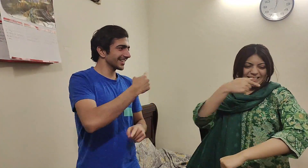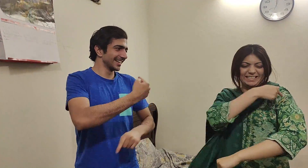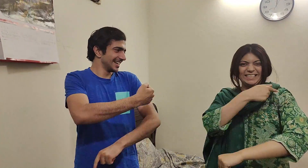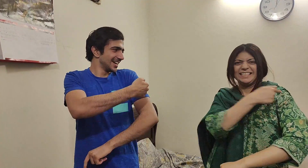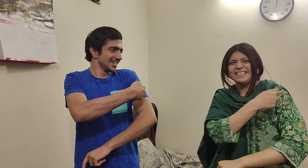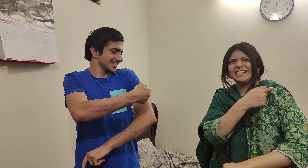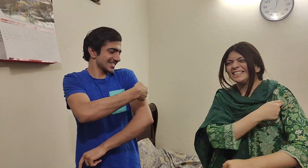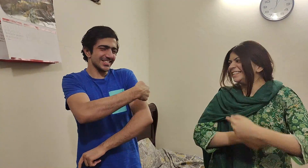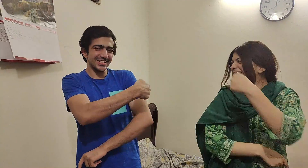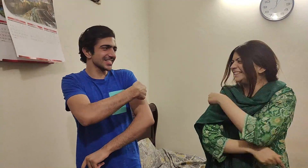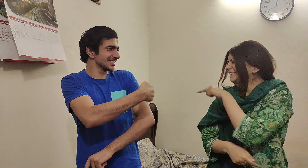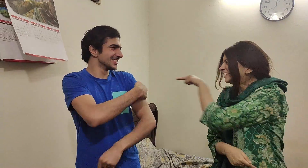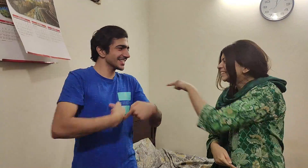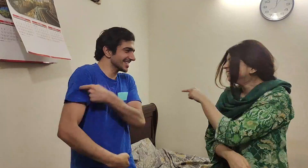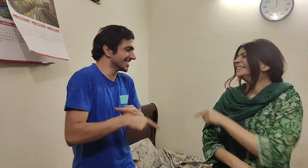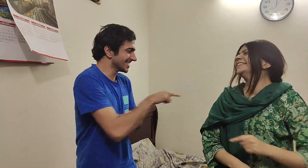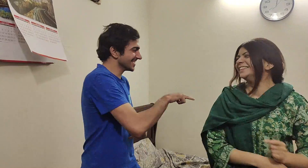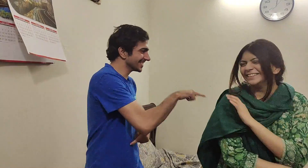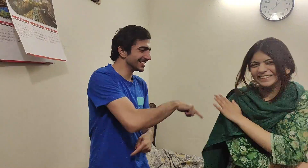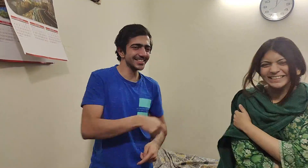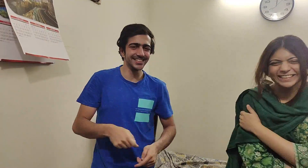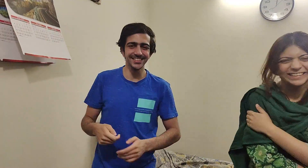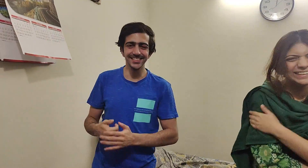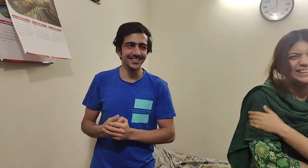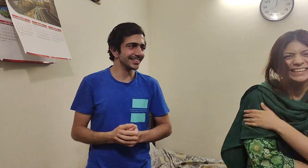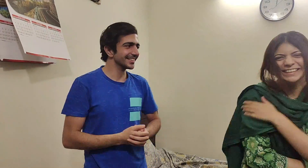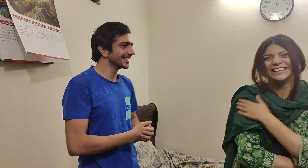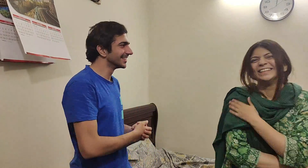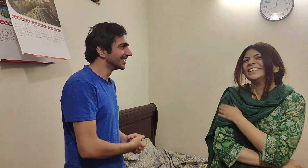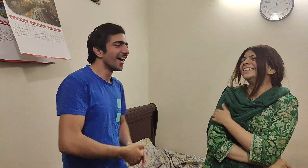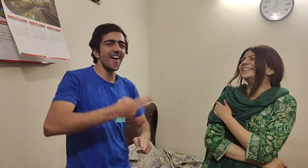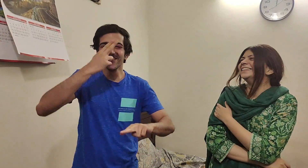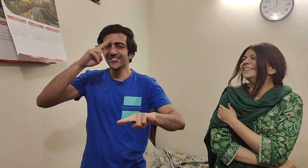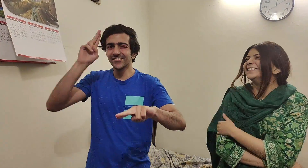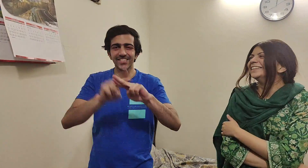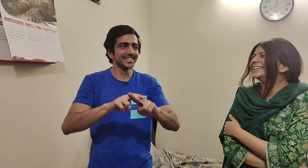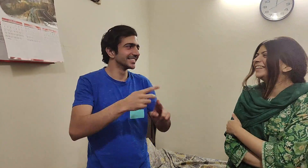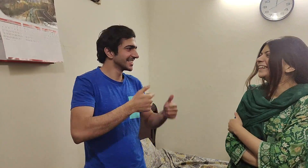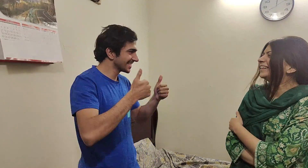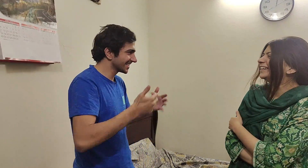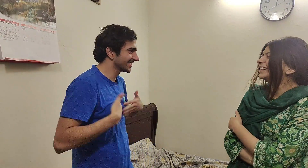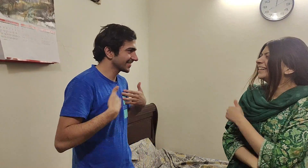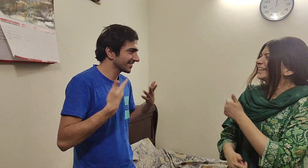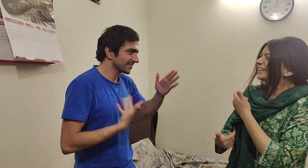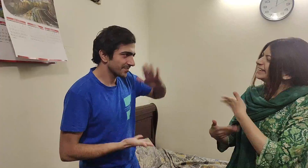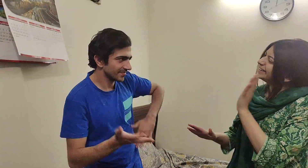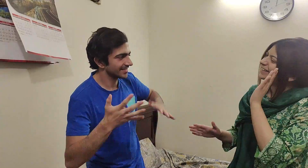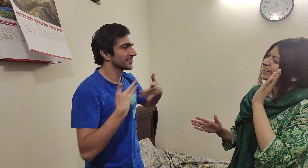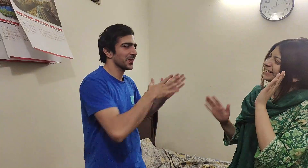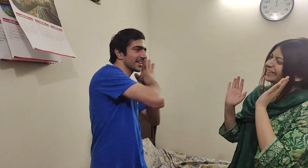इतने जोर से ये मुझे उंगलियां चबोता होता था, इतने जोर की। खैर मजाक कर रहे थे, चलो